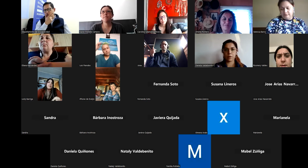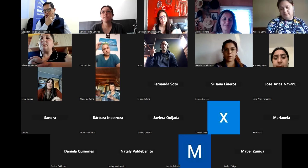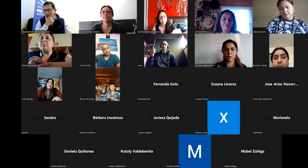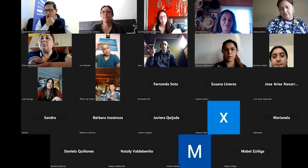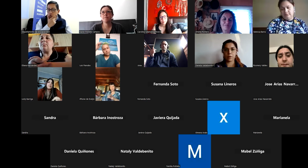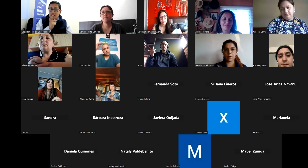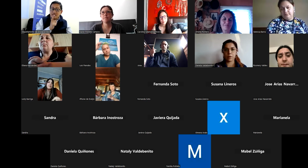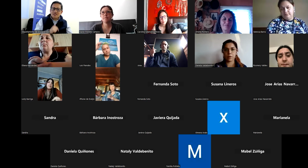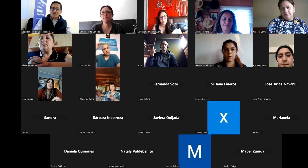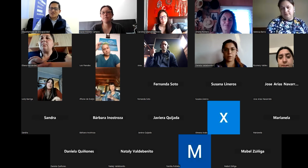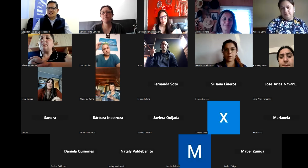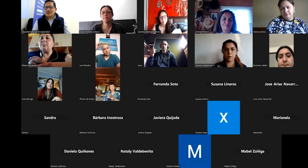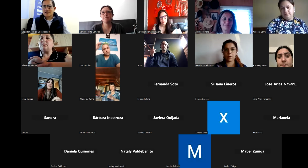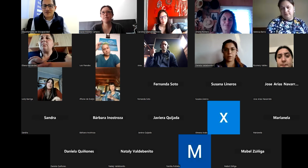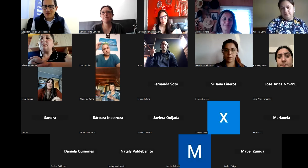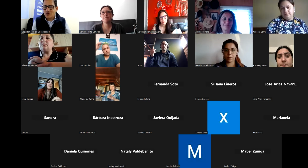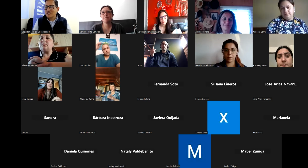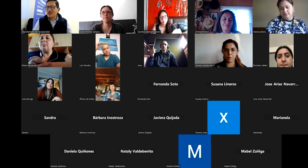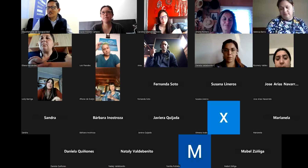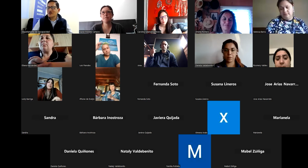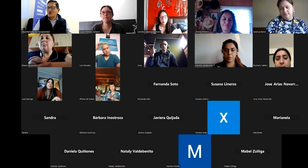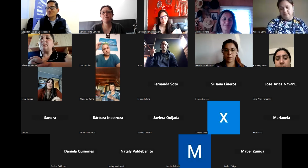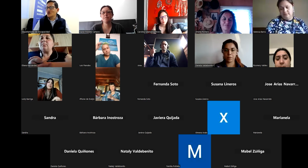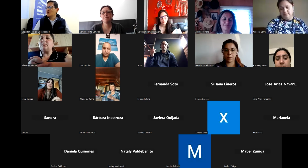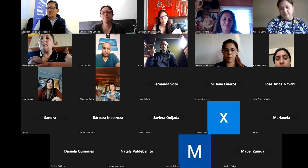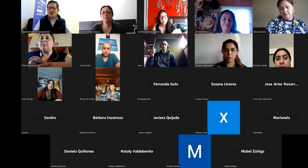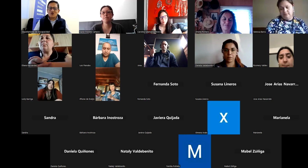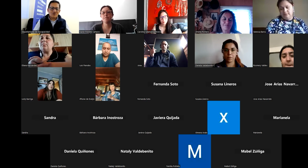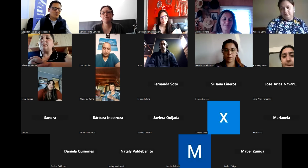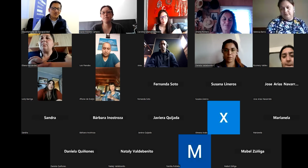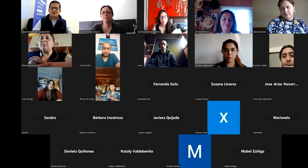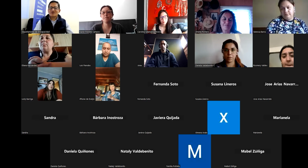consultas dudas aprovechen nos quedan dos minutitos tres minutitos